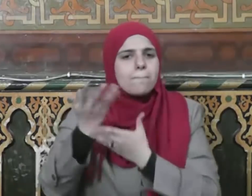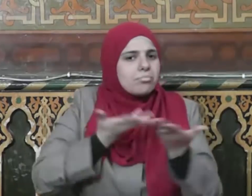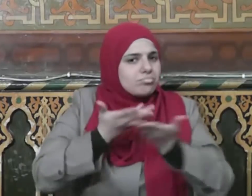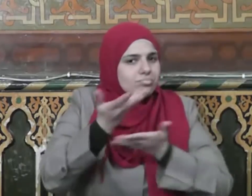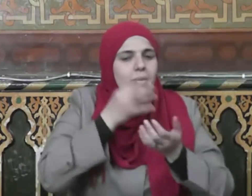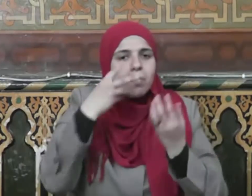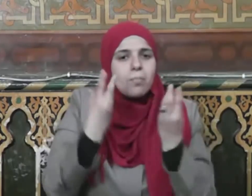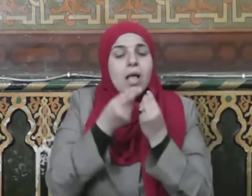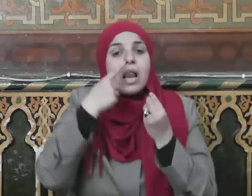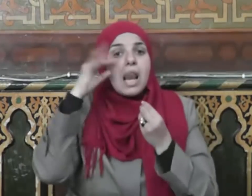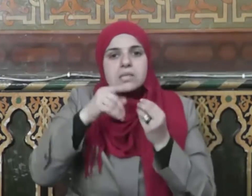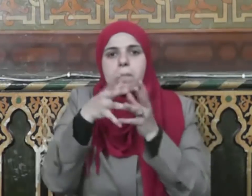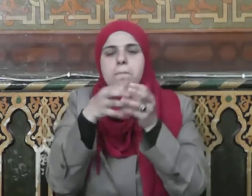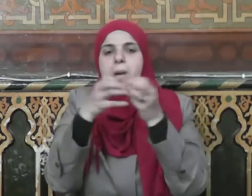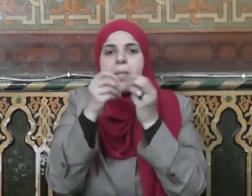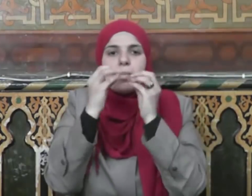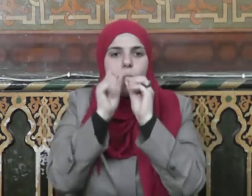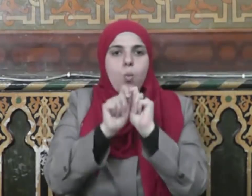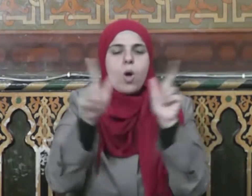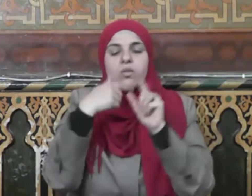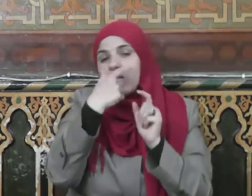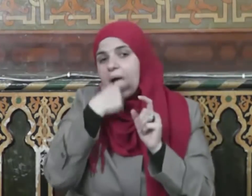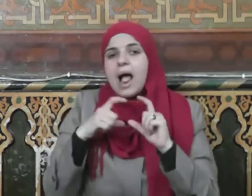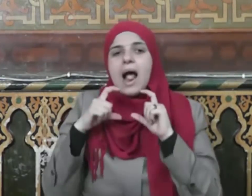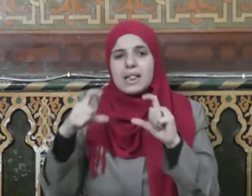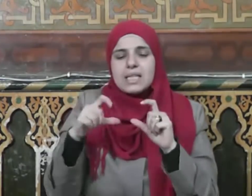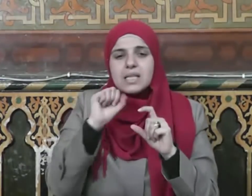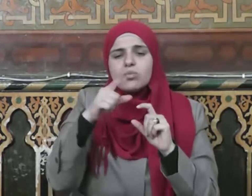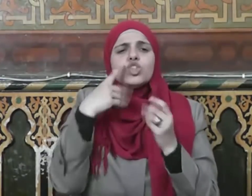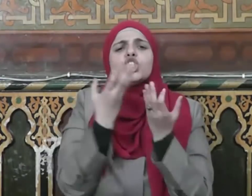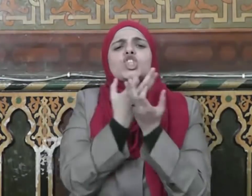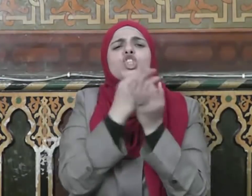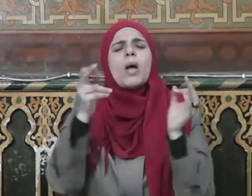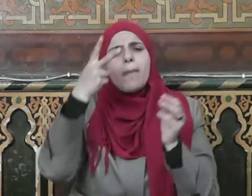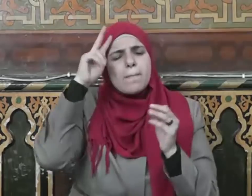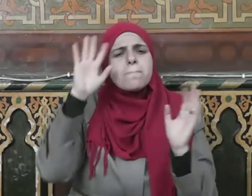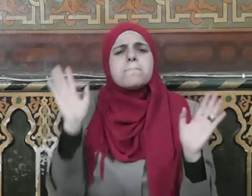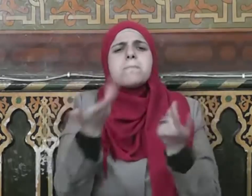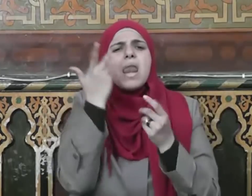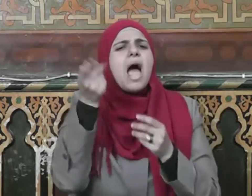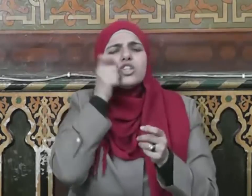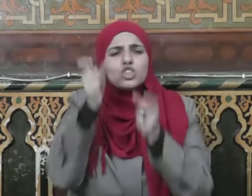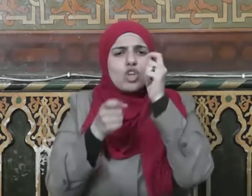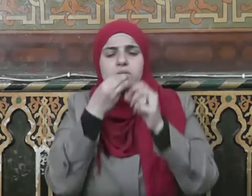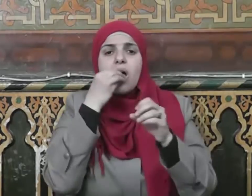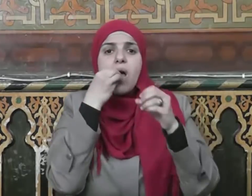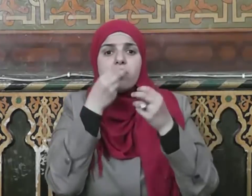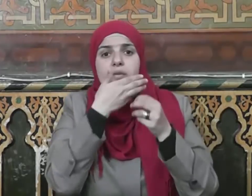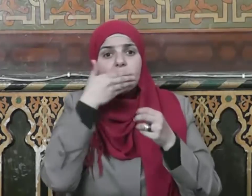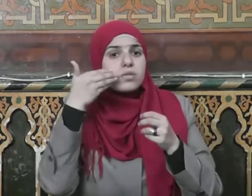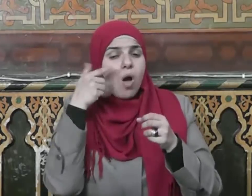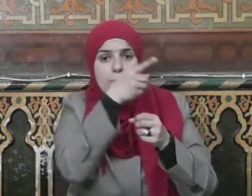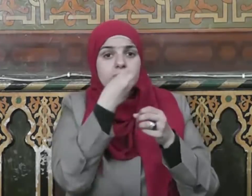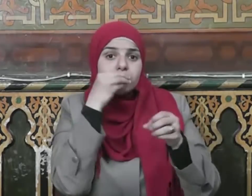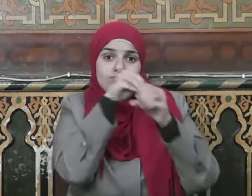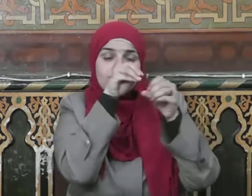المعنى المفهوم من الحديث يشمل كل من فطر صائما حقيقة بأن دعاه إلى